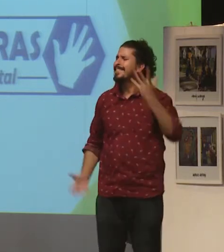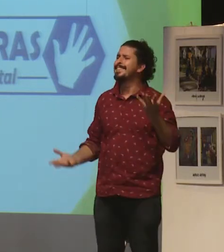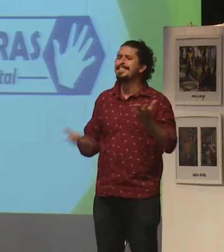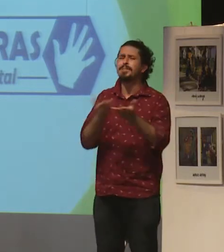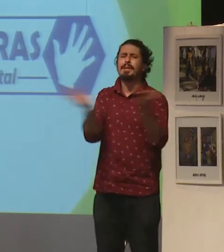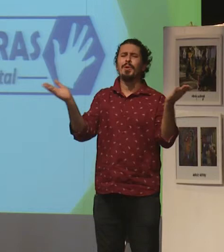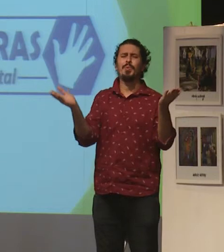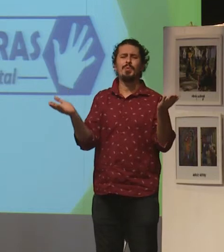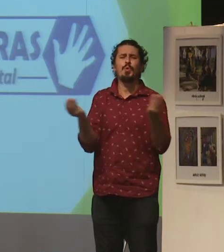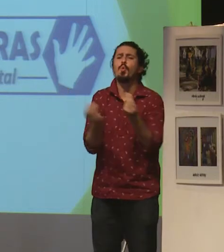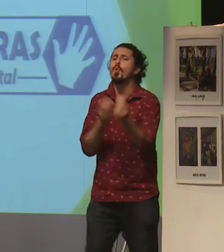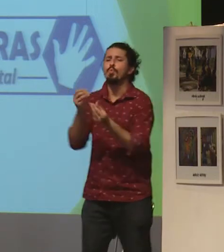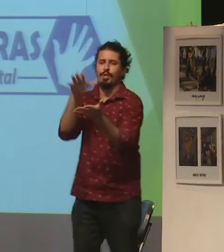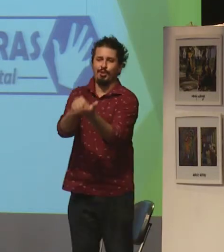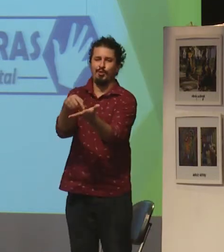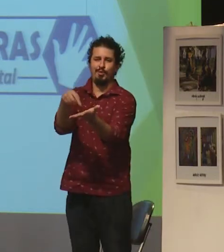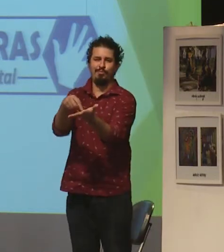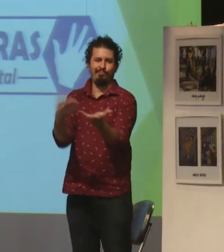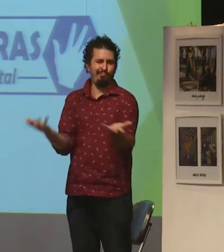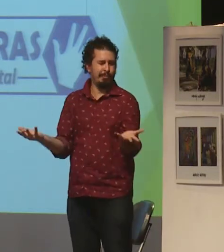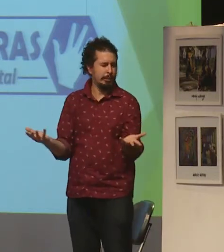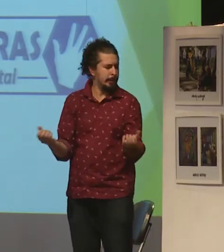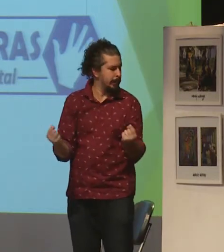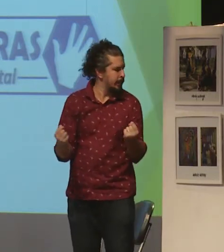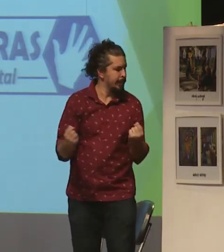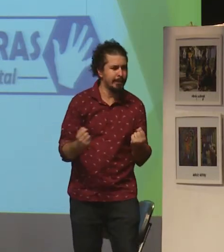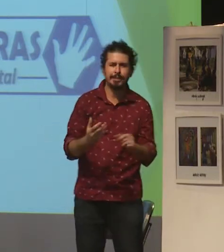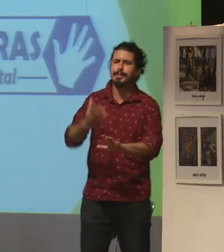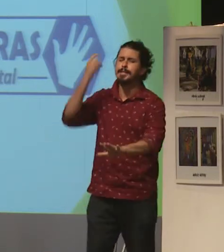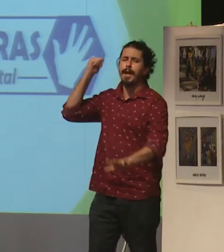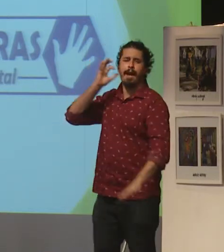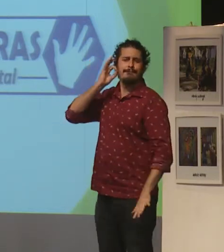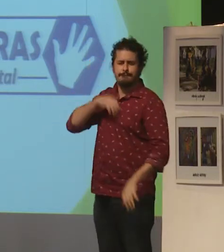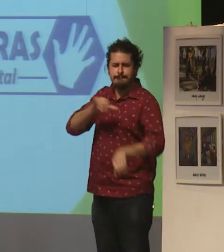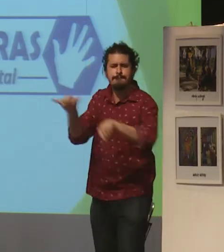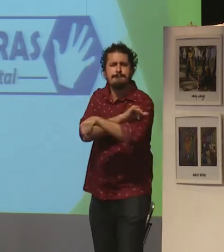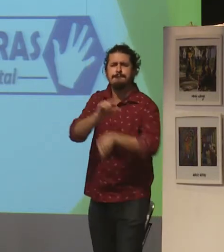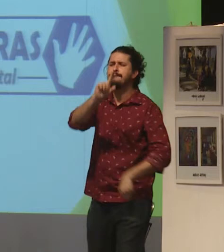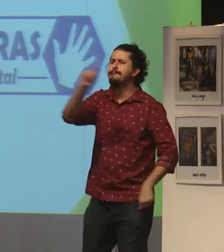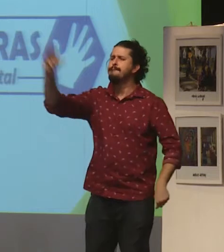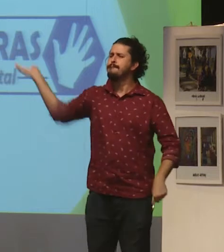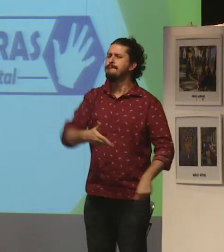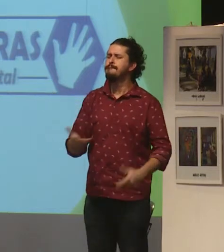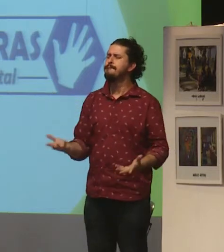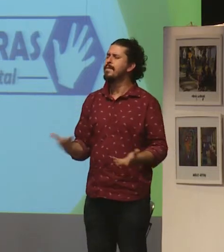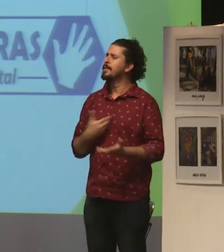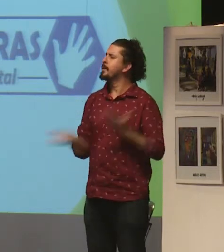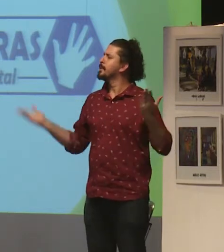seria ótima para eles, mas a gente fazia alguma coisa, mas eles perdiam tudo porque acabou. Então, a gente queria criar uma estratégia que